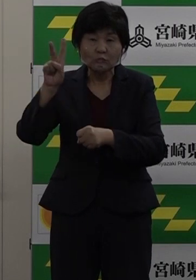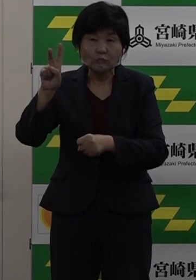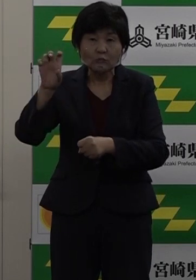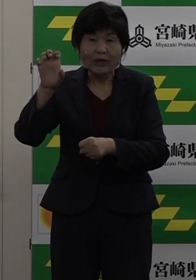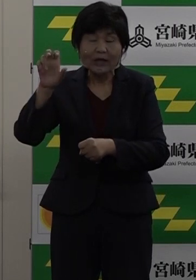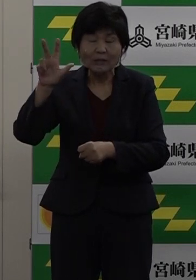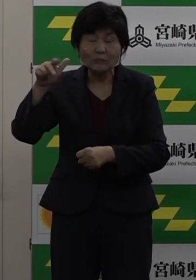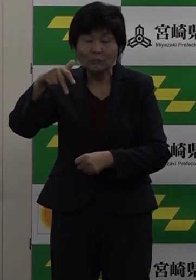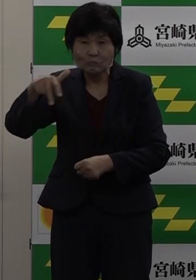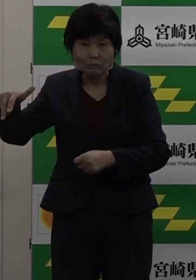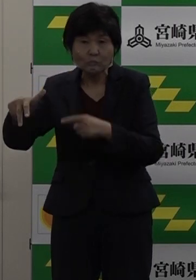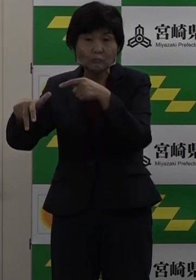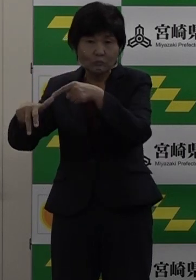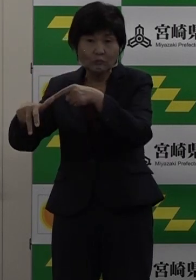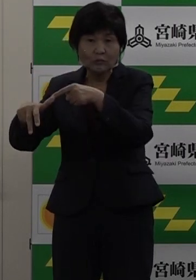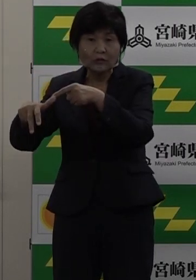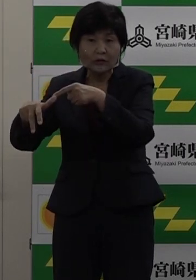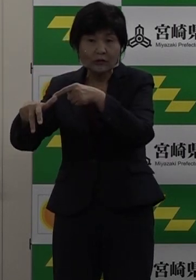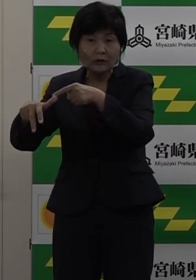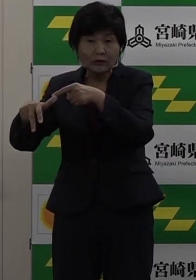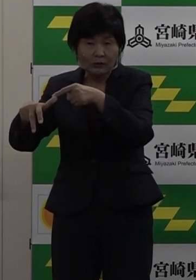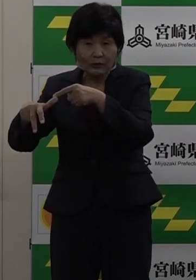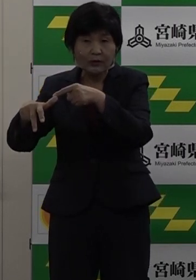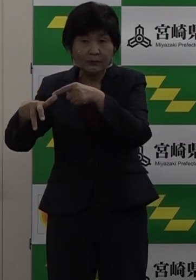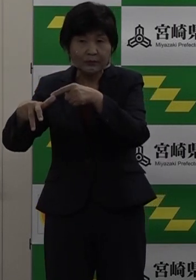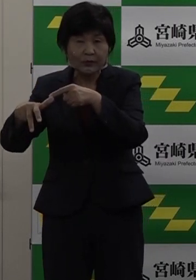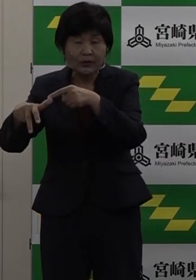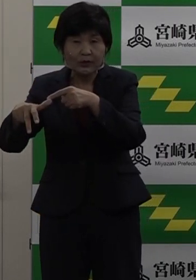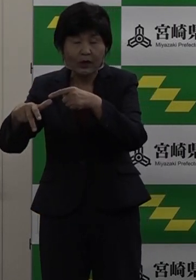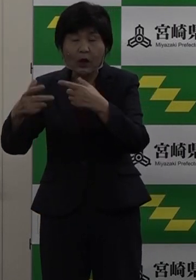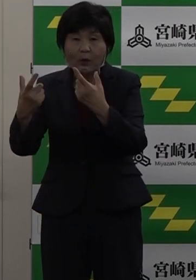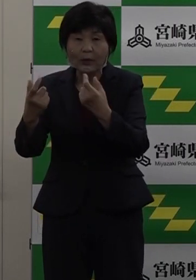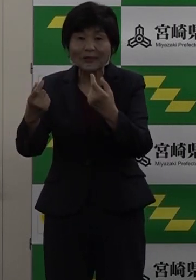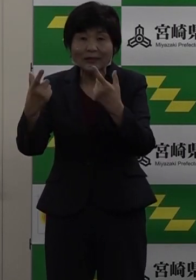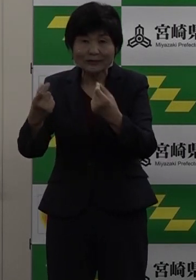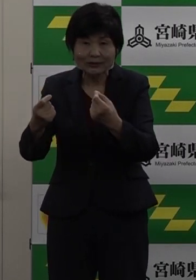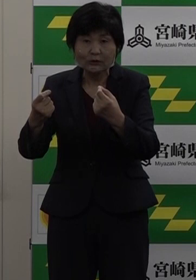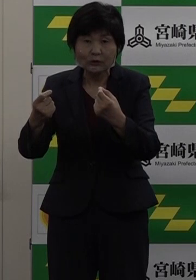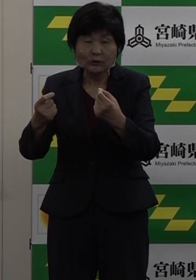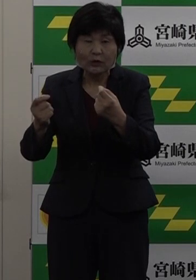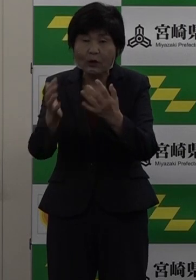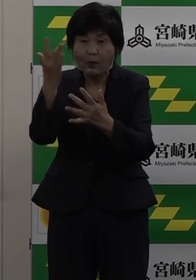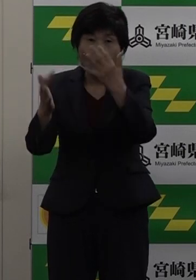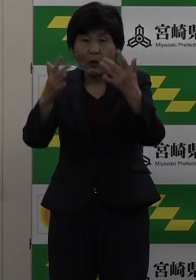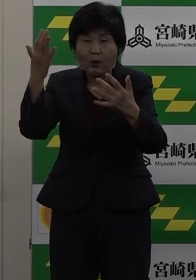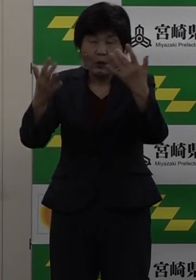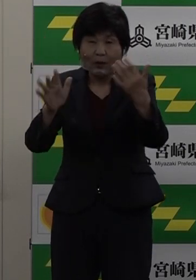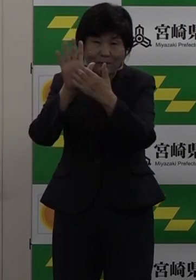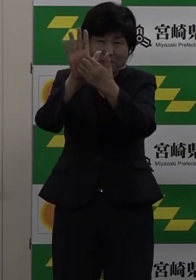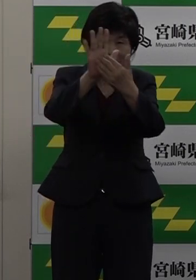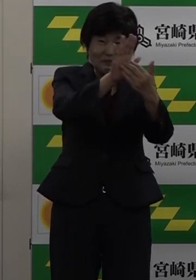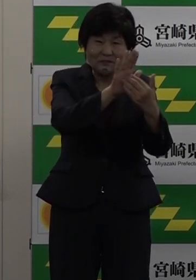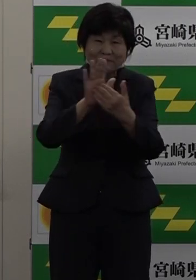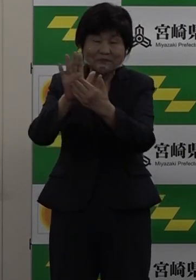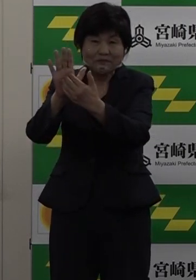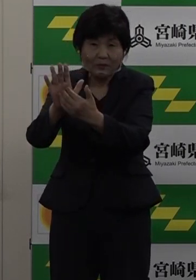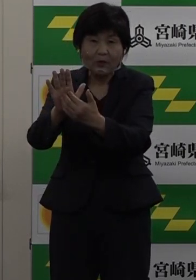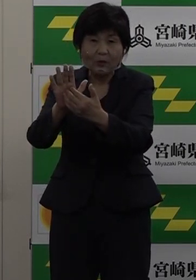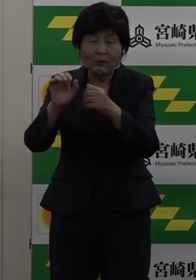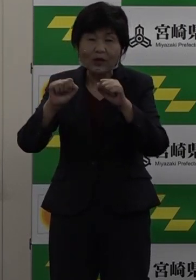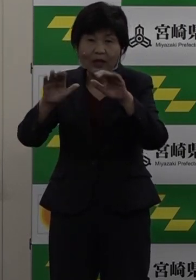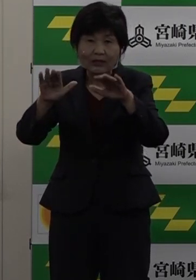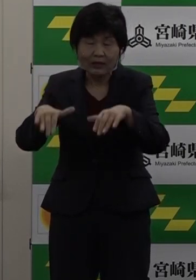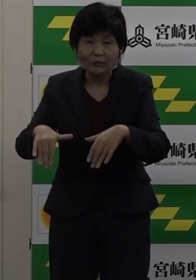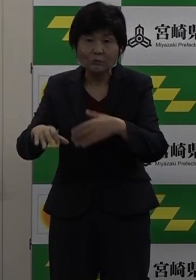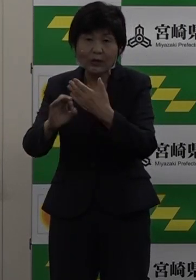ファイアブレイクロックダウンというものを行った、まさに防火対ロックダウンというものを行ったということであります。あ